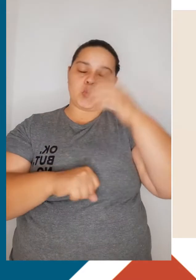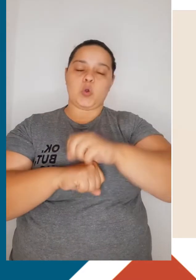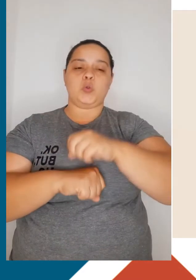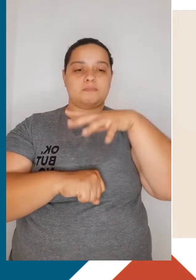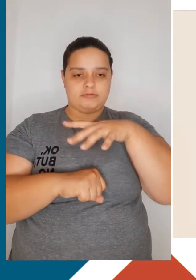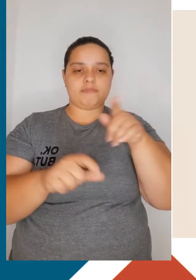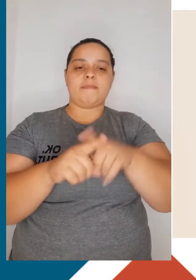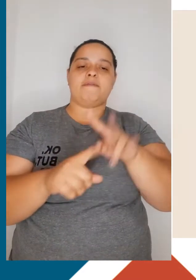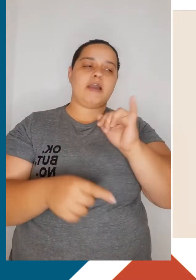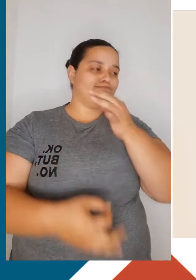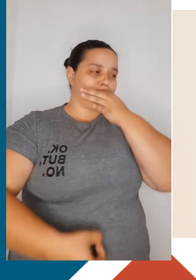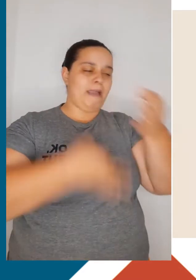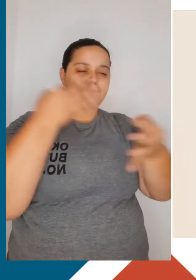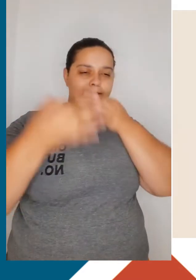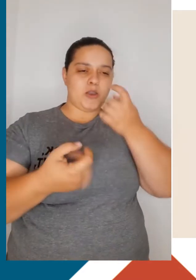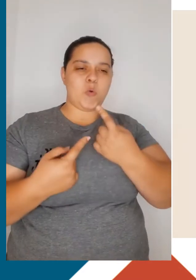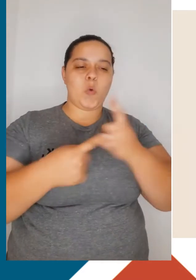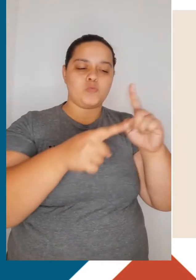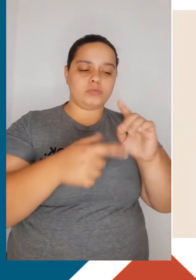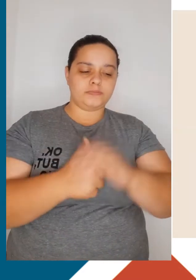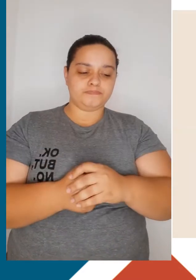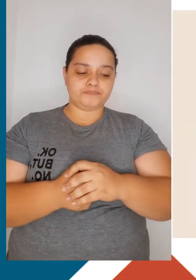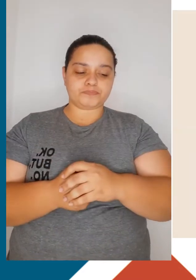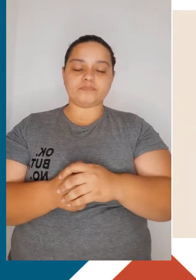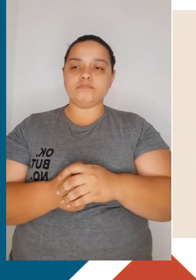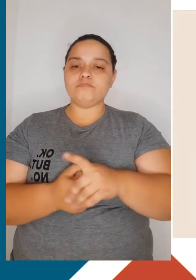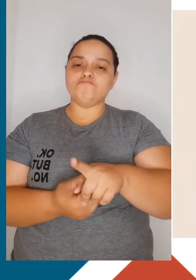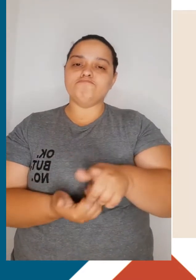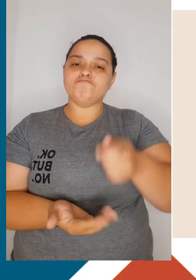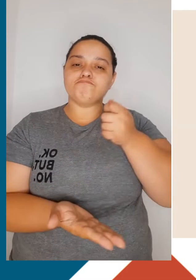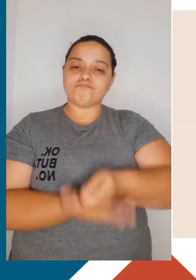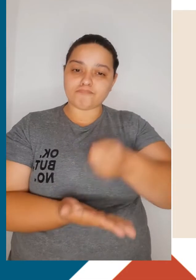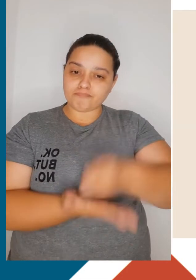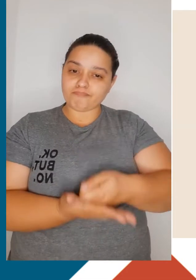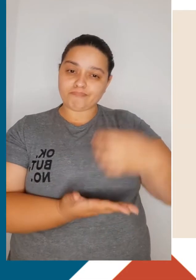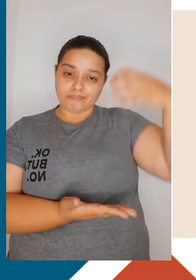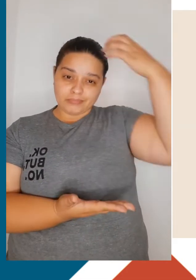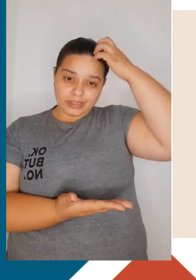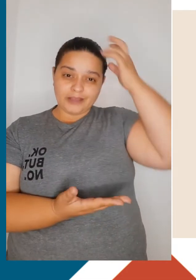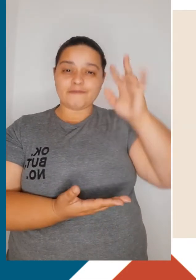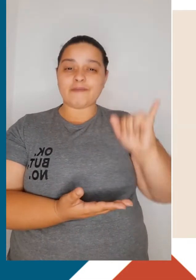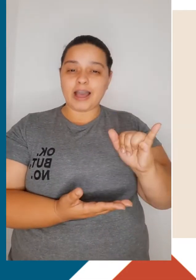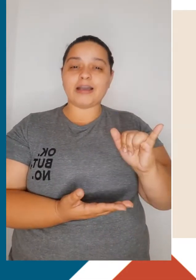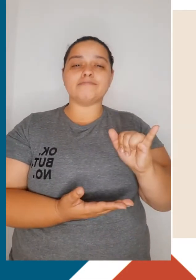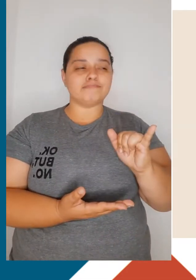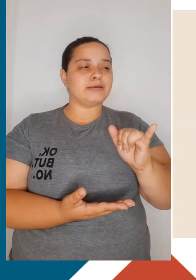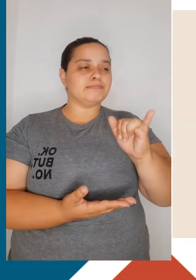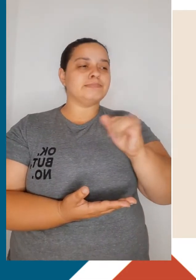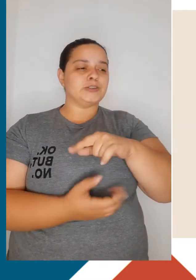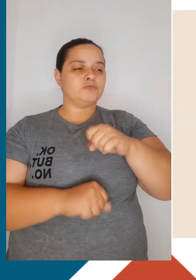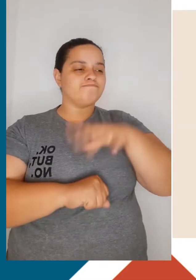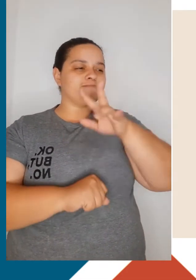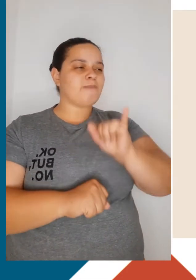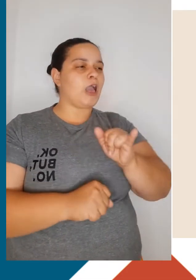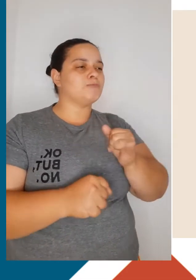iluministas. A natureza mesmo da autoridade do monarca vai sofrer duras críticas,